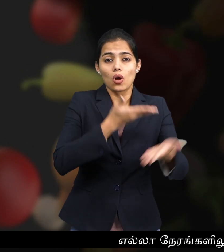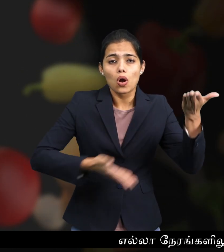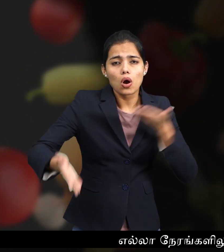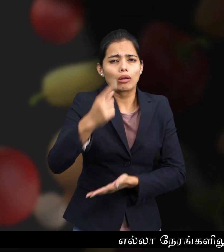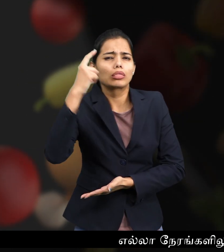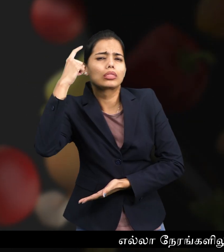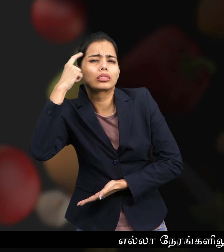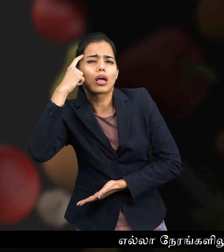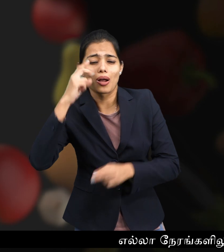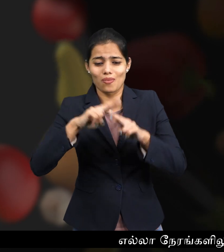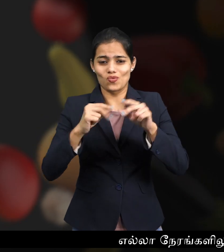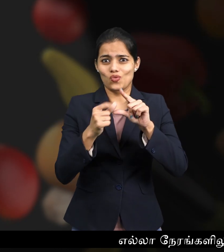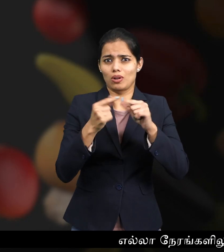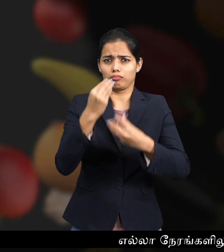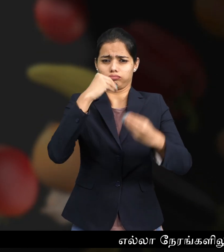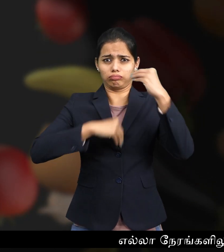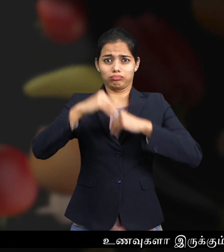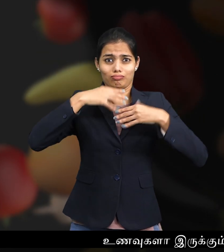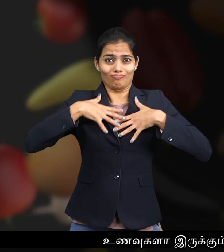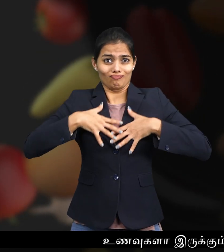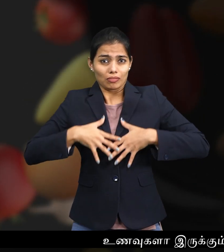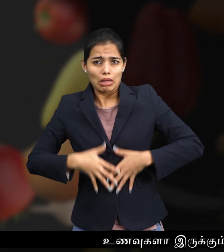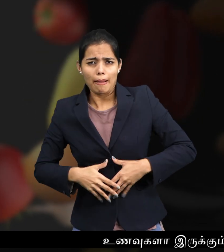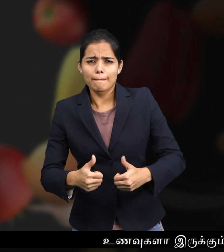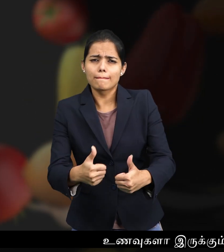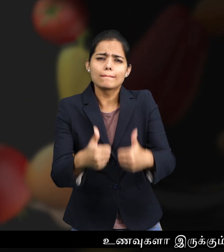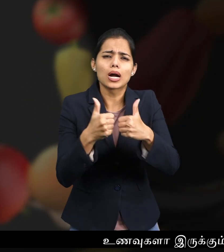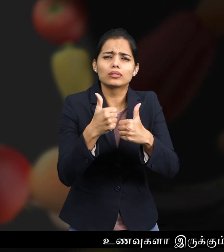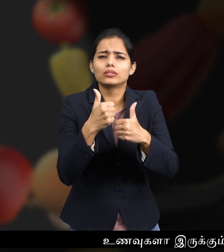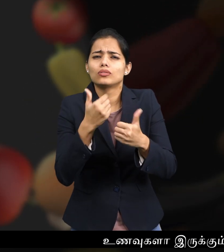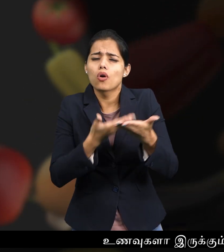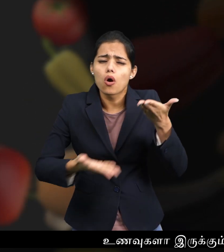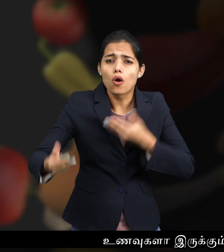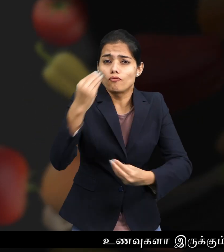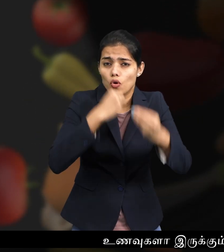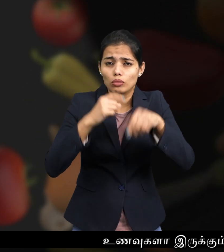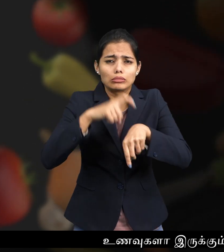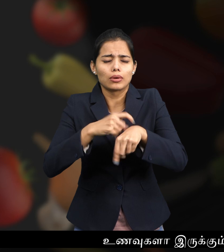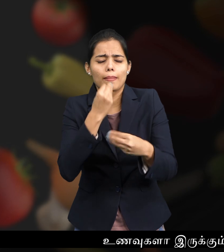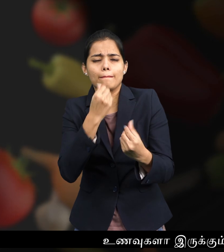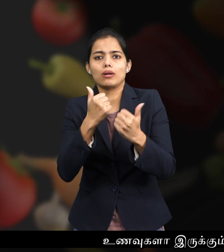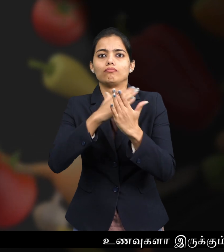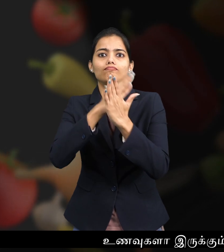எல்லா நேரங்களிலும் கொழுப்புகள் சிறந்த உணவுகளாக இருக்கும் என்று நாம் நினைக்கலாம்.